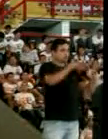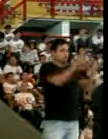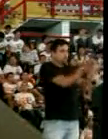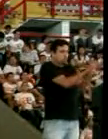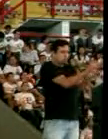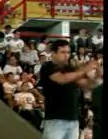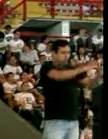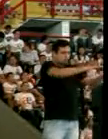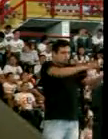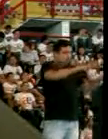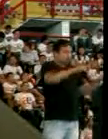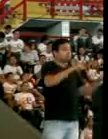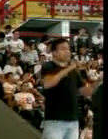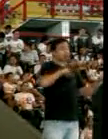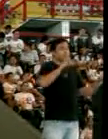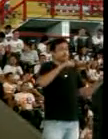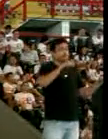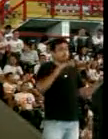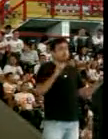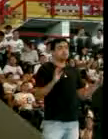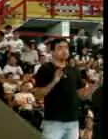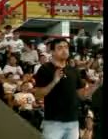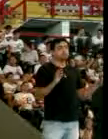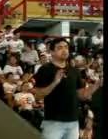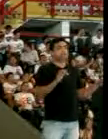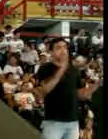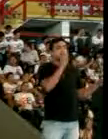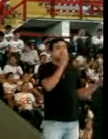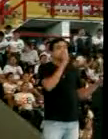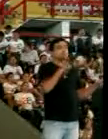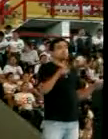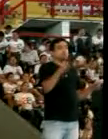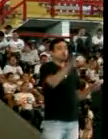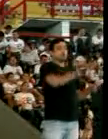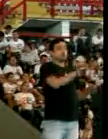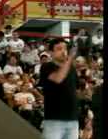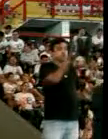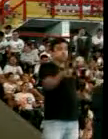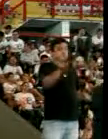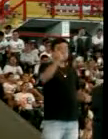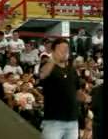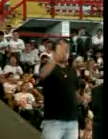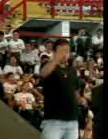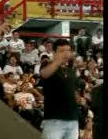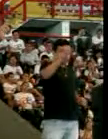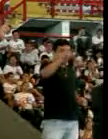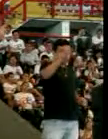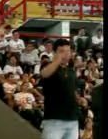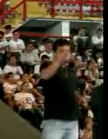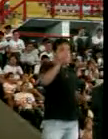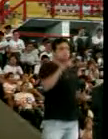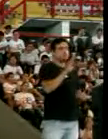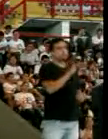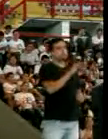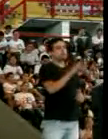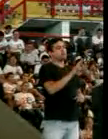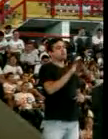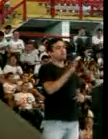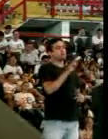não? Existem. Quando você vai para Sobral, qual é aquela BR